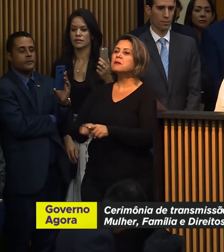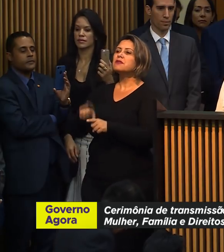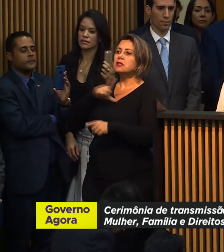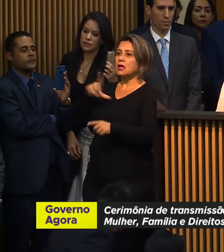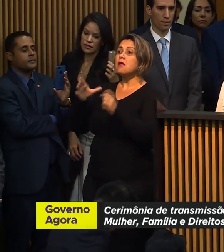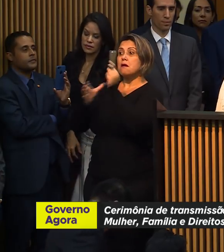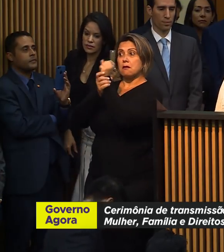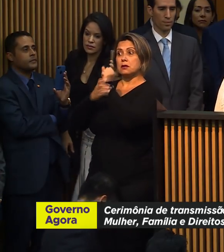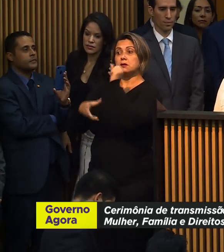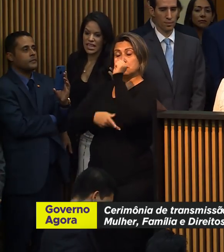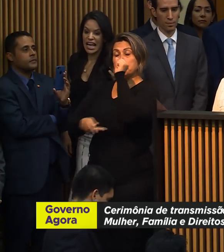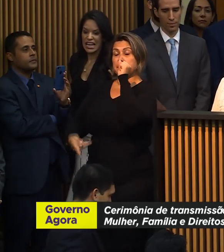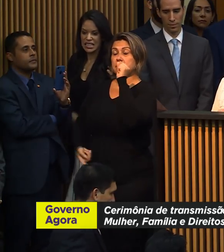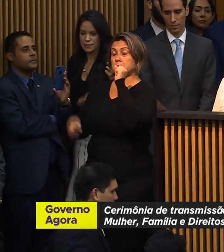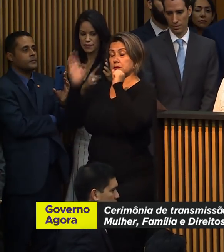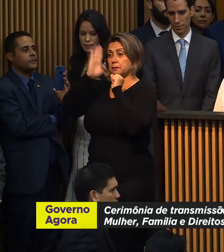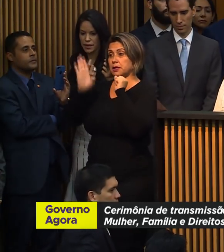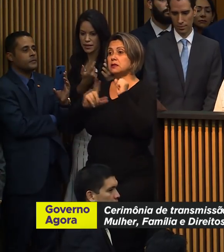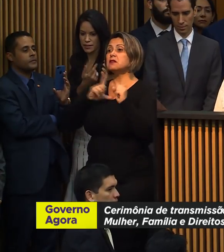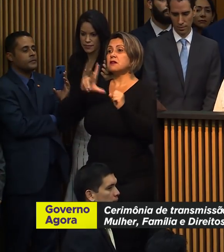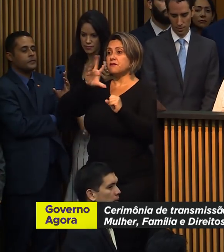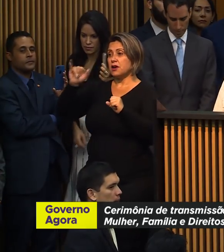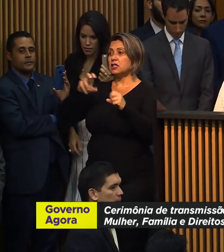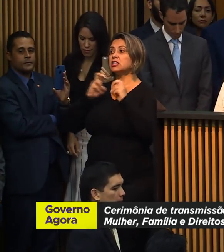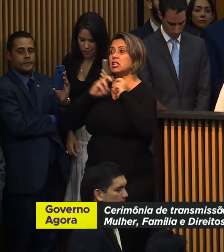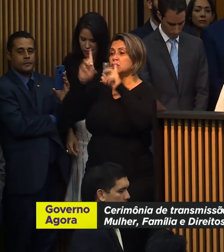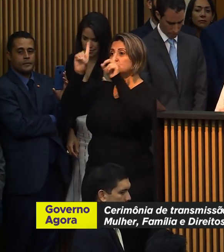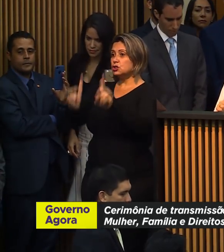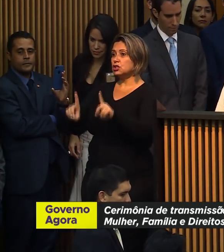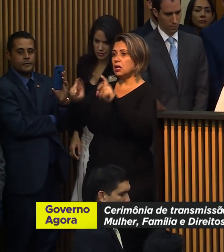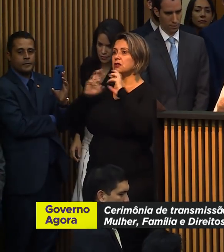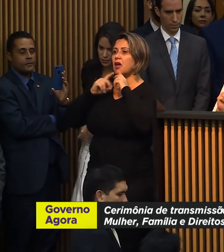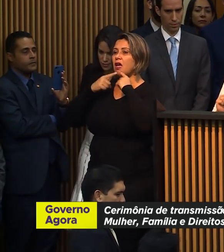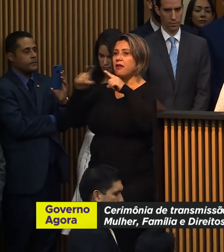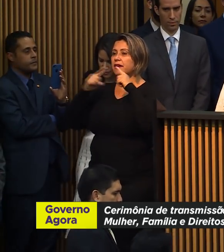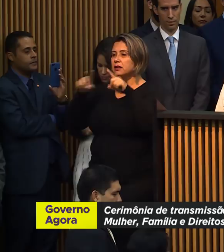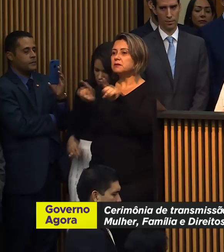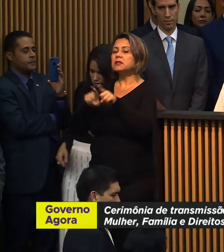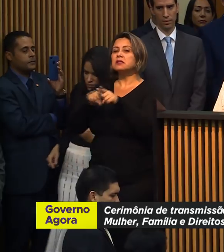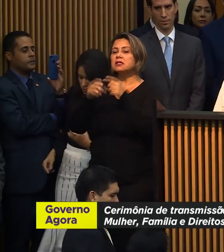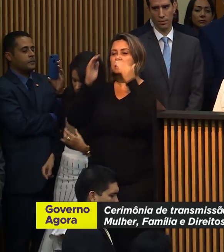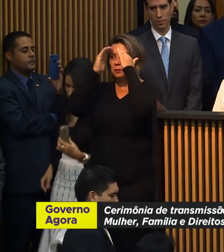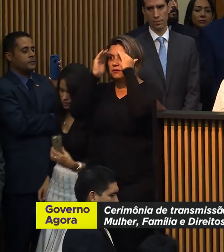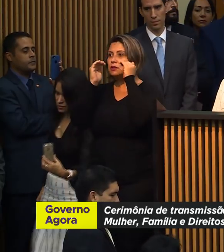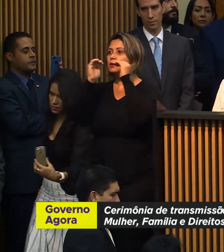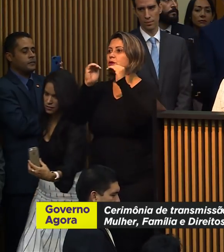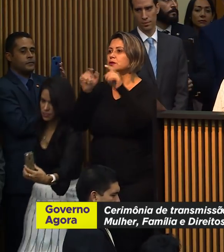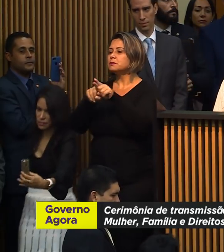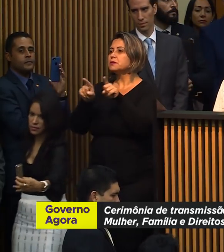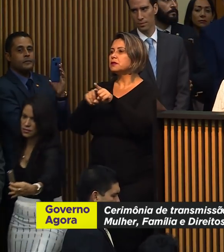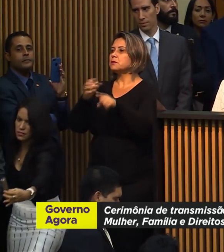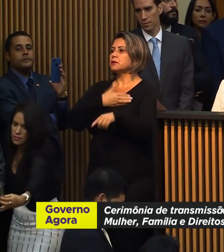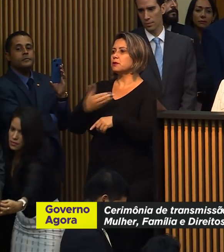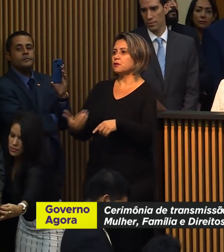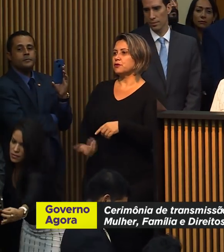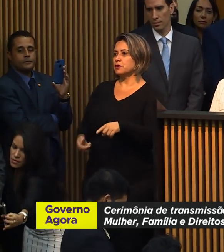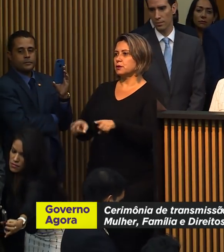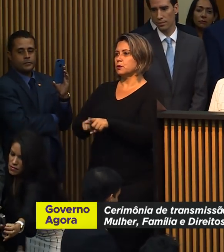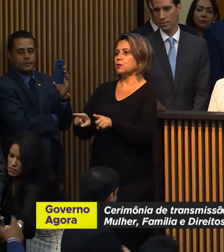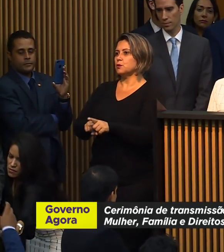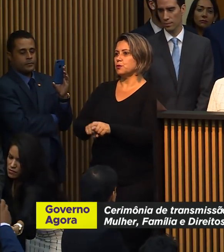da República, de que as brasileiras terão voz e serão escutadas por este novo e restaurador governo que se